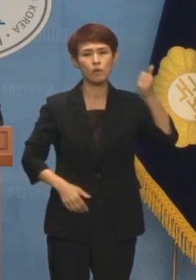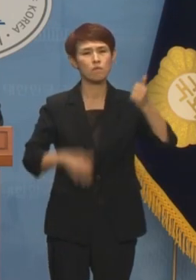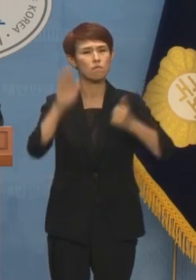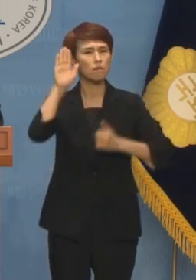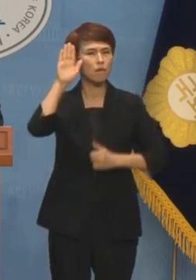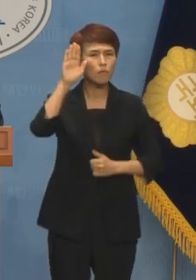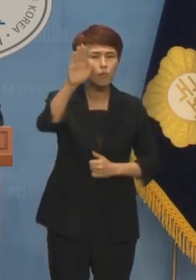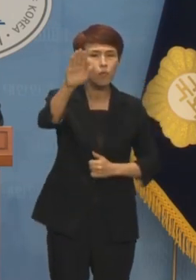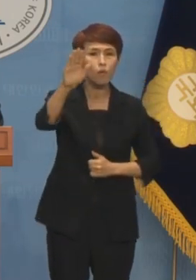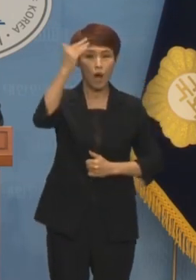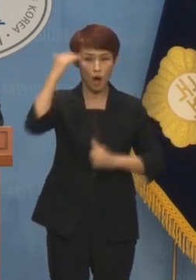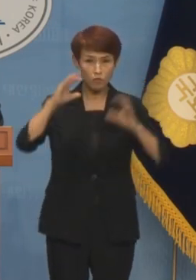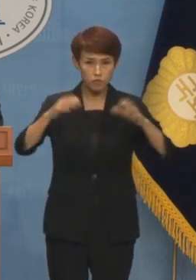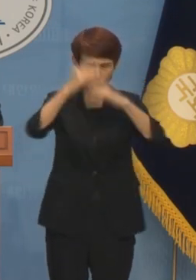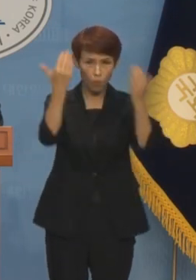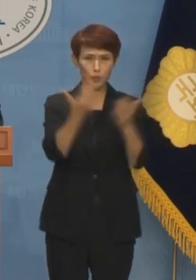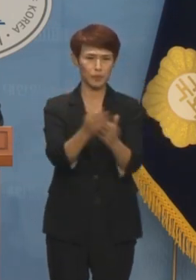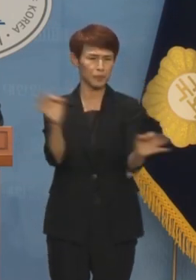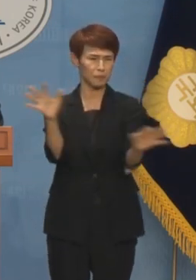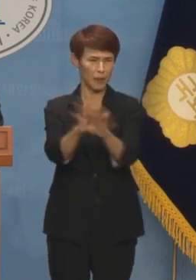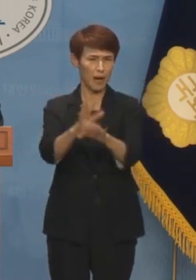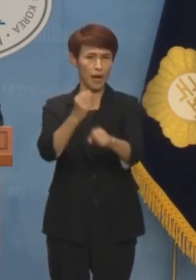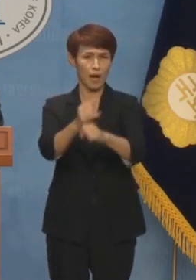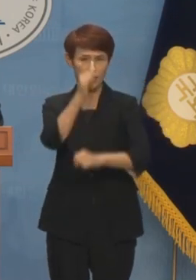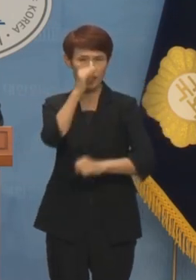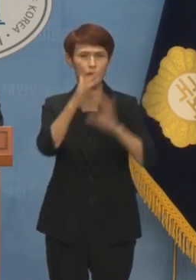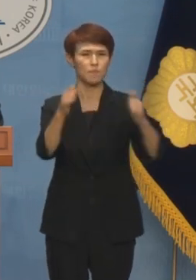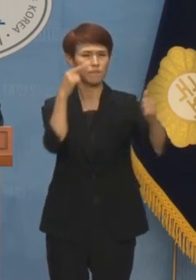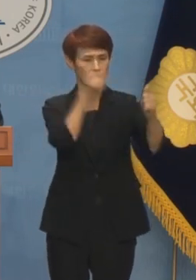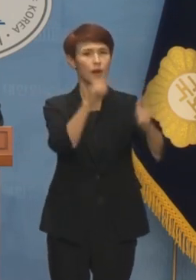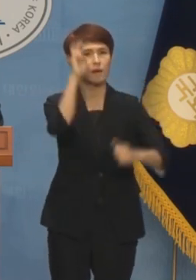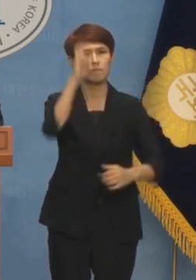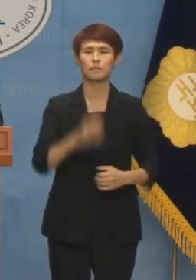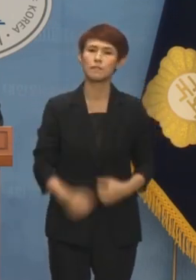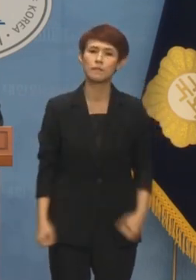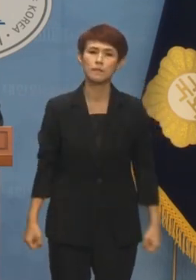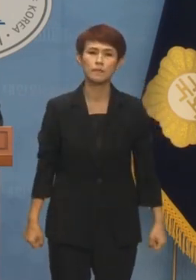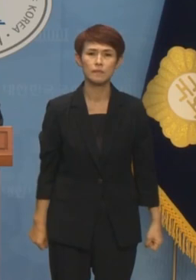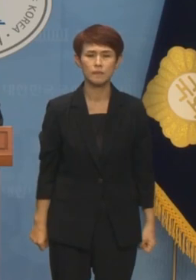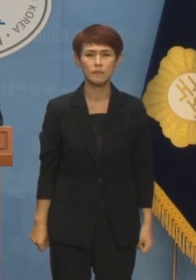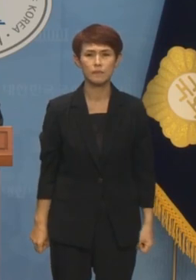현재와 미래를 모두 날려버린 타노스로 기억될 것입니다.